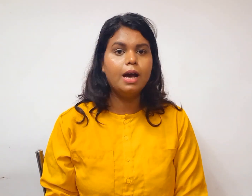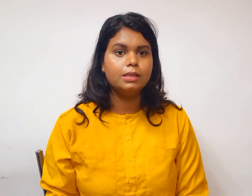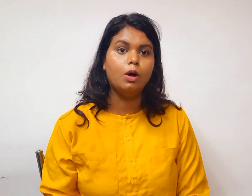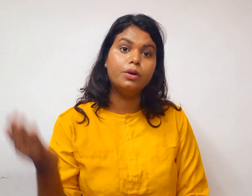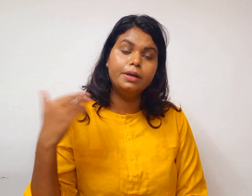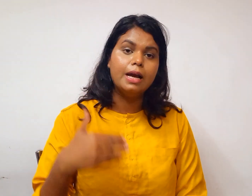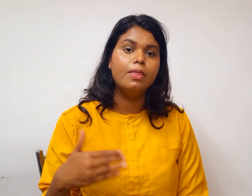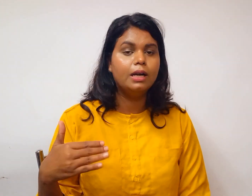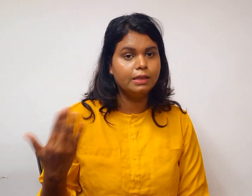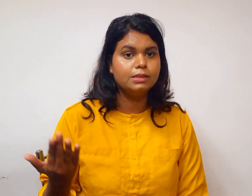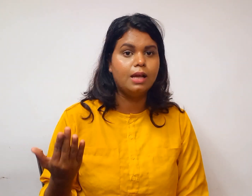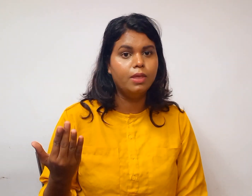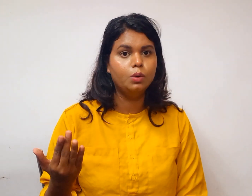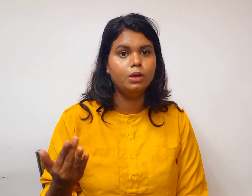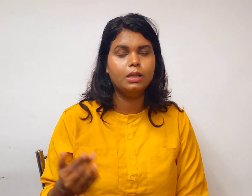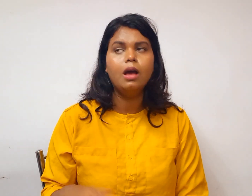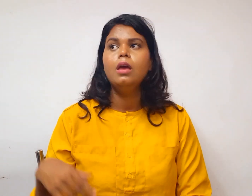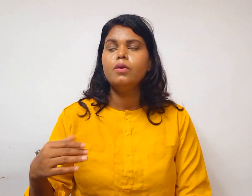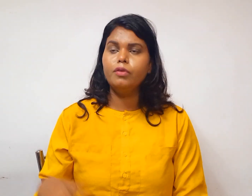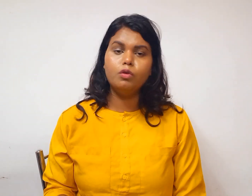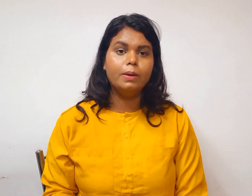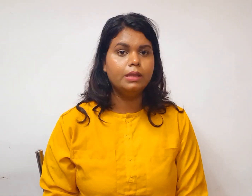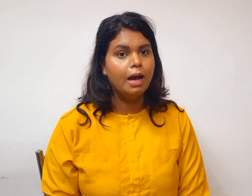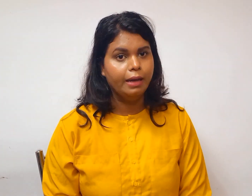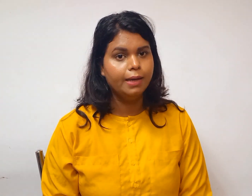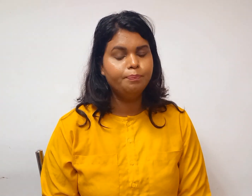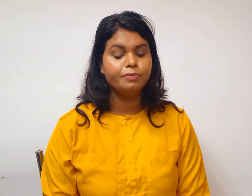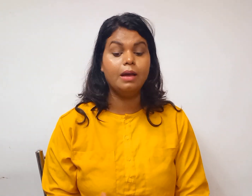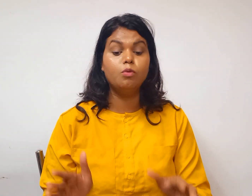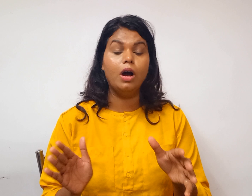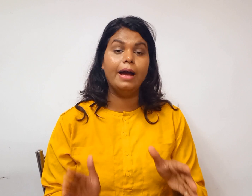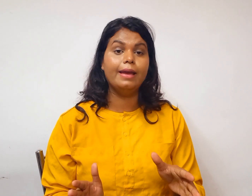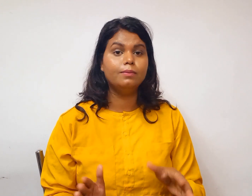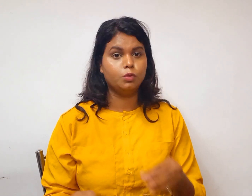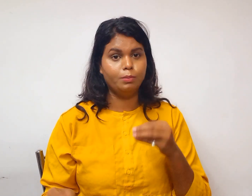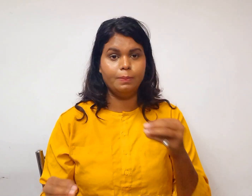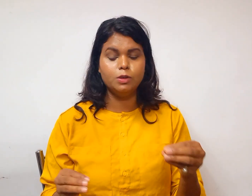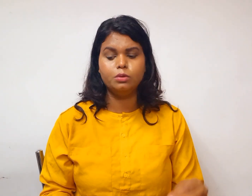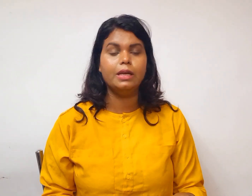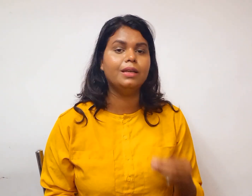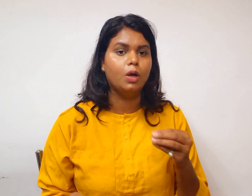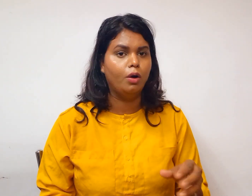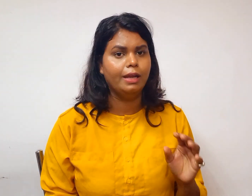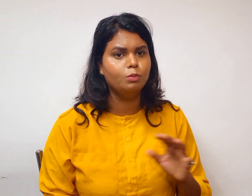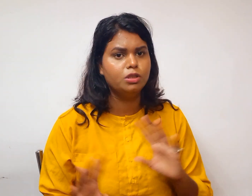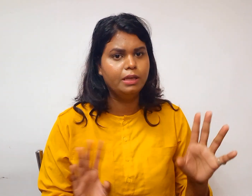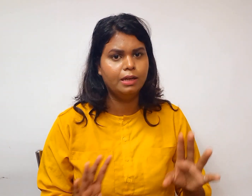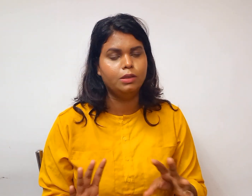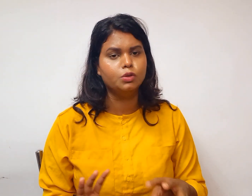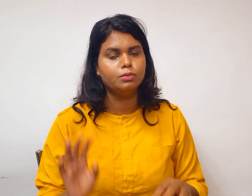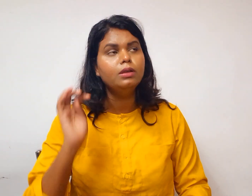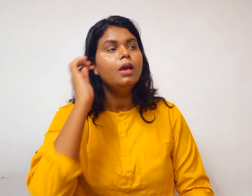से ऑलरेडी आधा घंटे से ज़्यादा ही हो गया था। फिर वो बंदा आया, अब वो आया तो मेरे पास छुट्टा नहीं था, ऑनलाइन मुझे देना नहीं था उस वक्त,